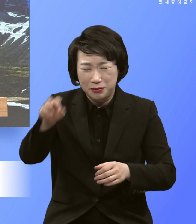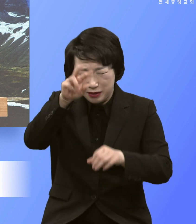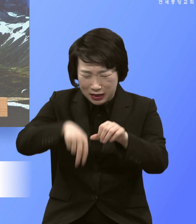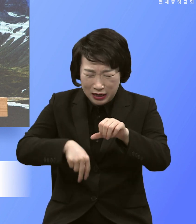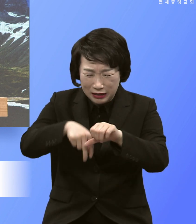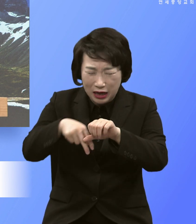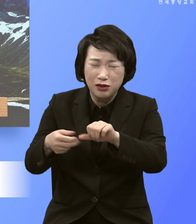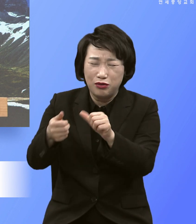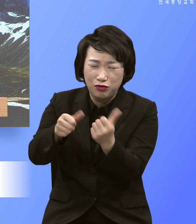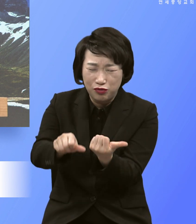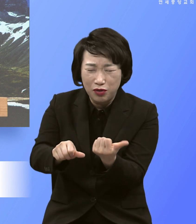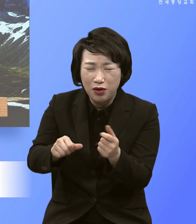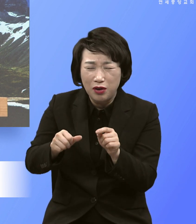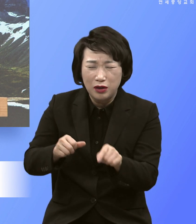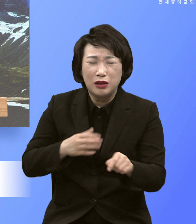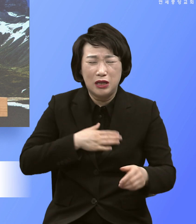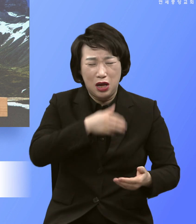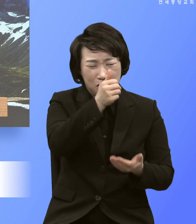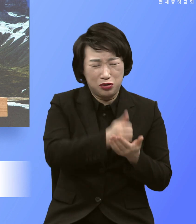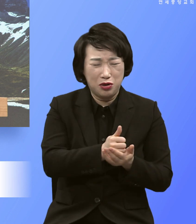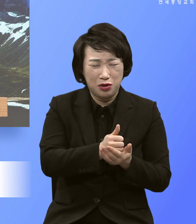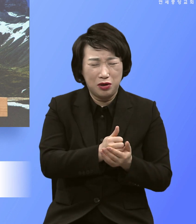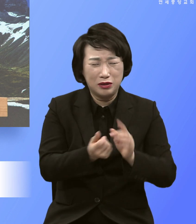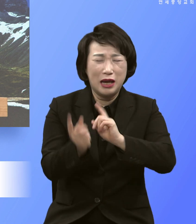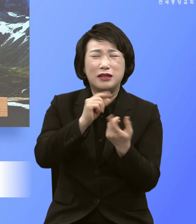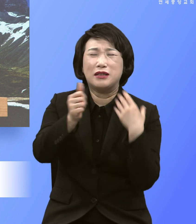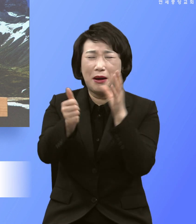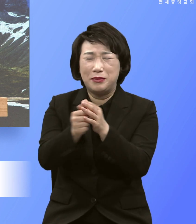죽으심으로 내 죄를 사하시고